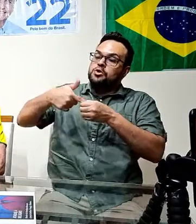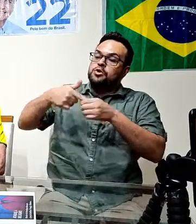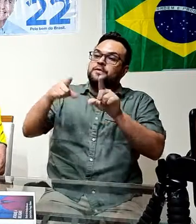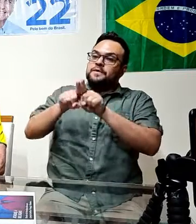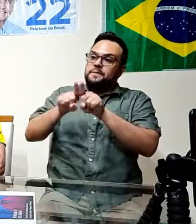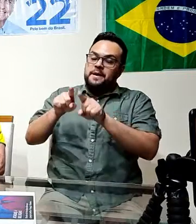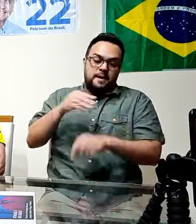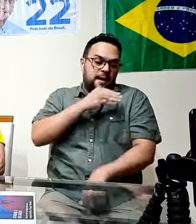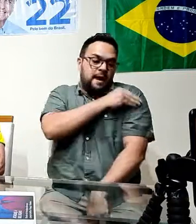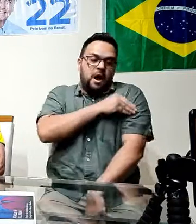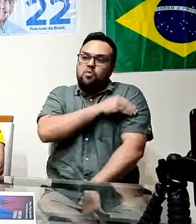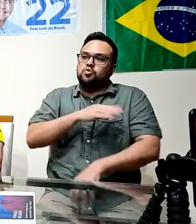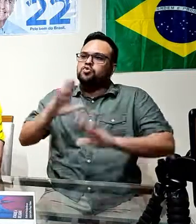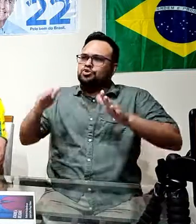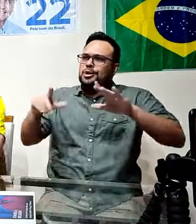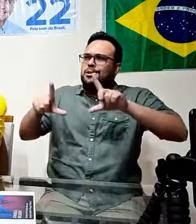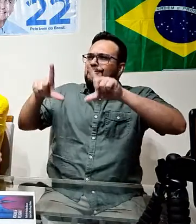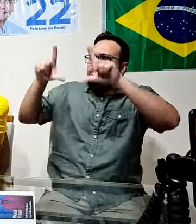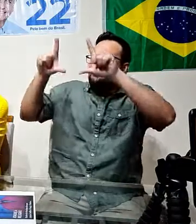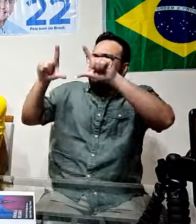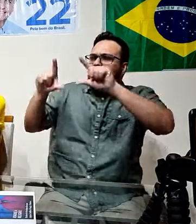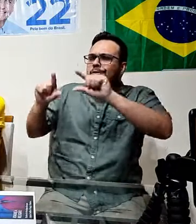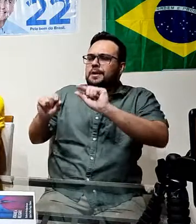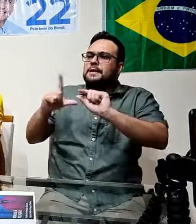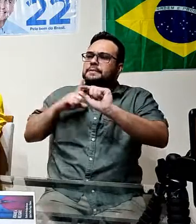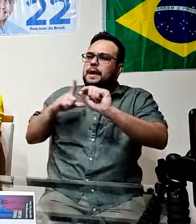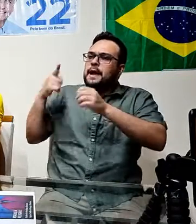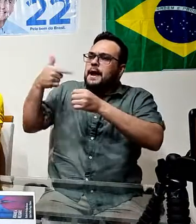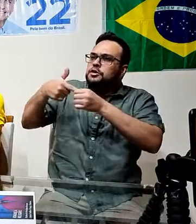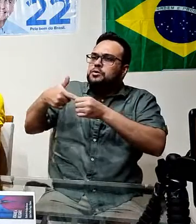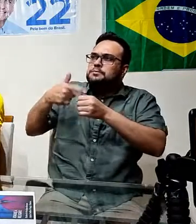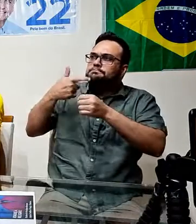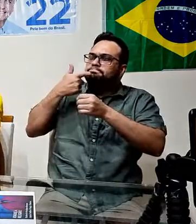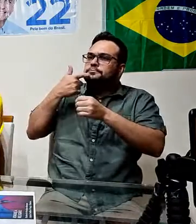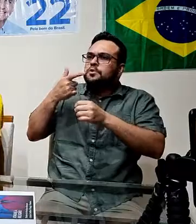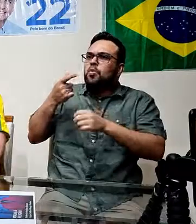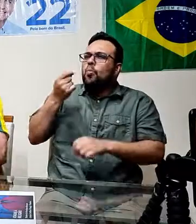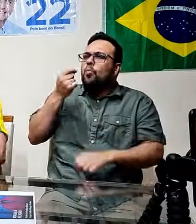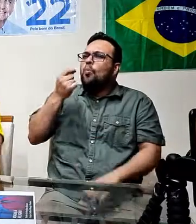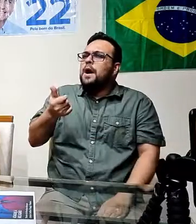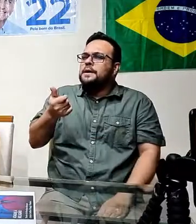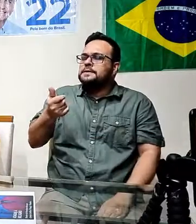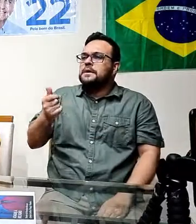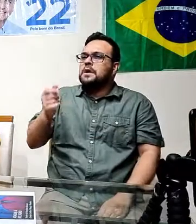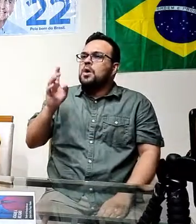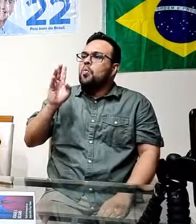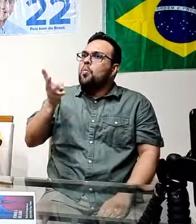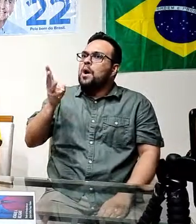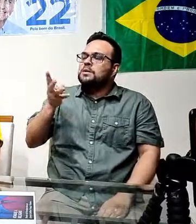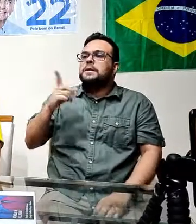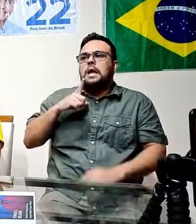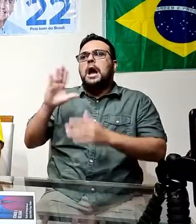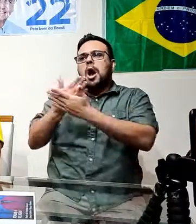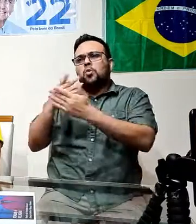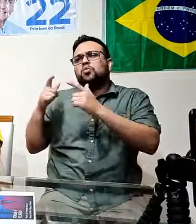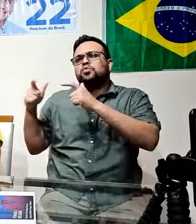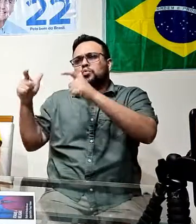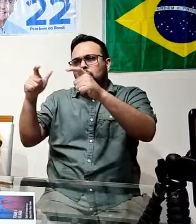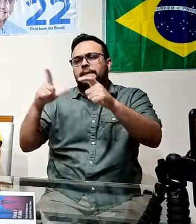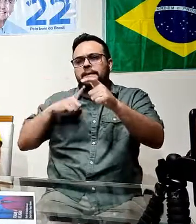está lá embaixo. Já tem gasolina próxima a R$ 4,00. Alguns poucos locais, mas já existe.